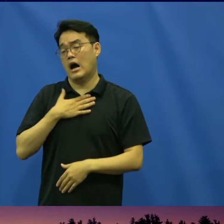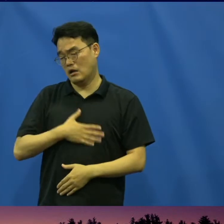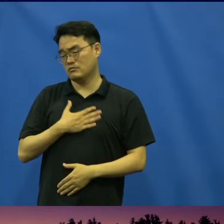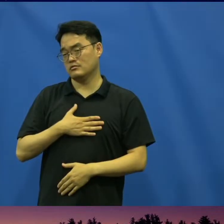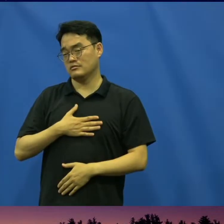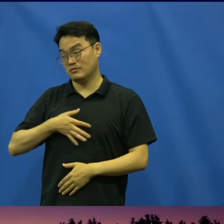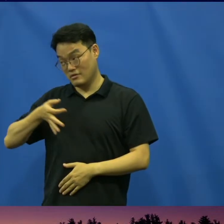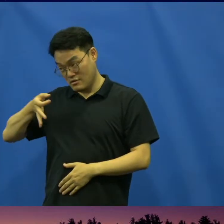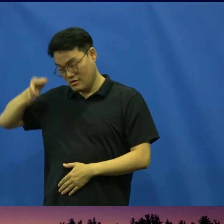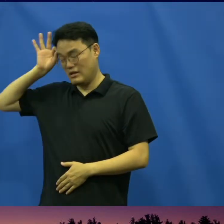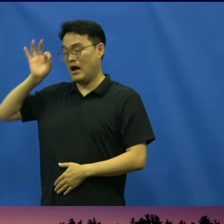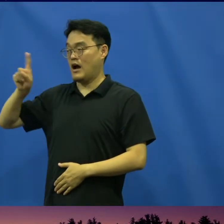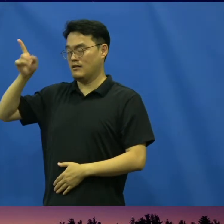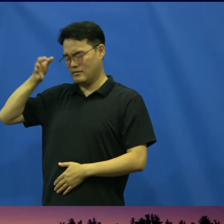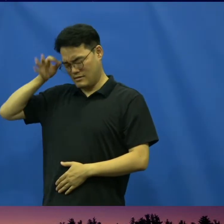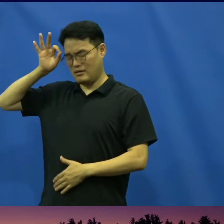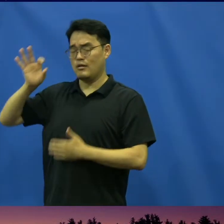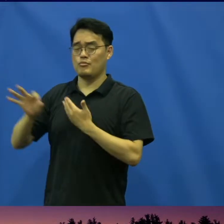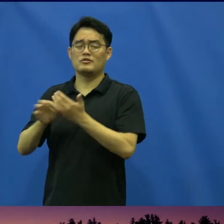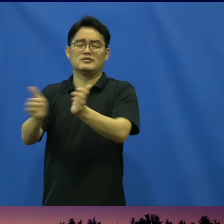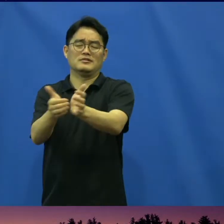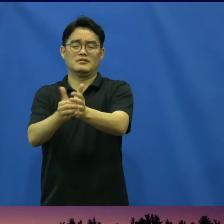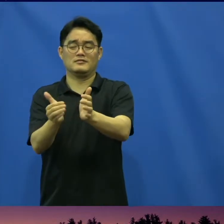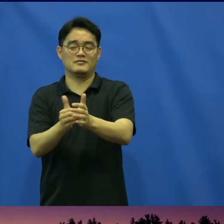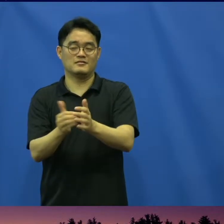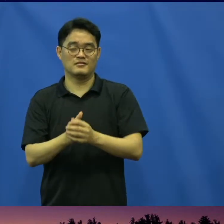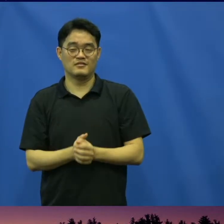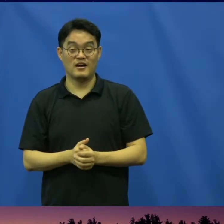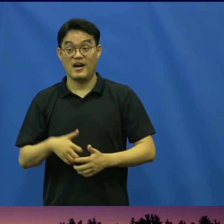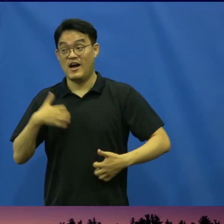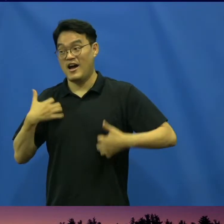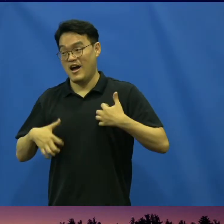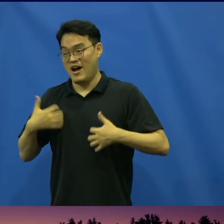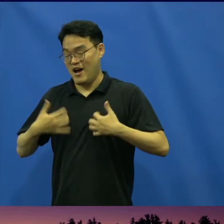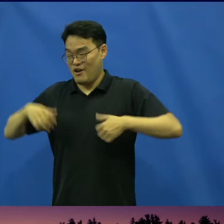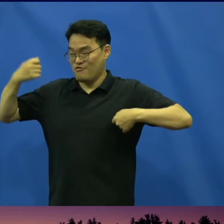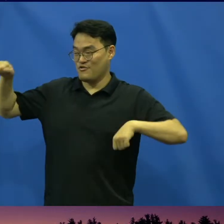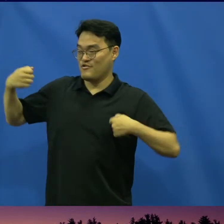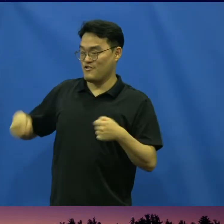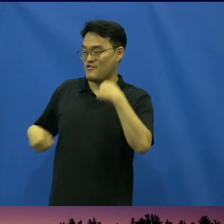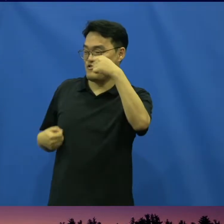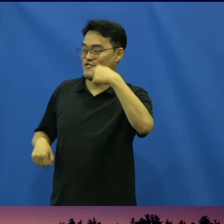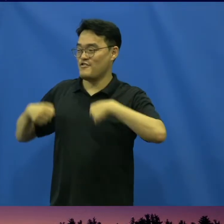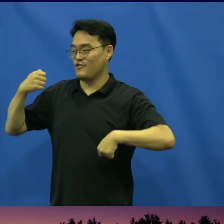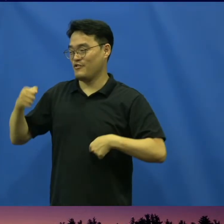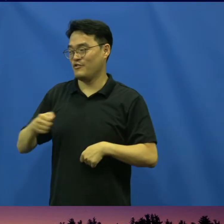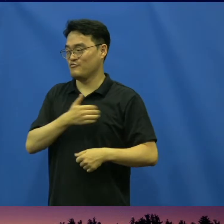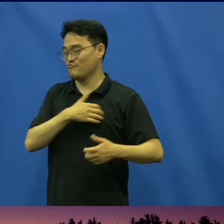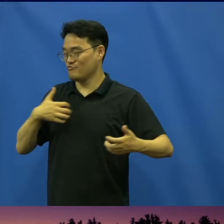깨달으면 그냥 기뻐서 그냥 춤을 추는 거잖아요.